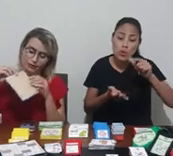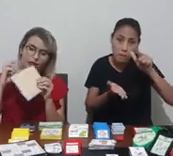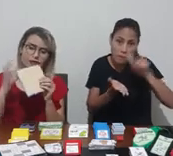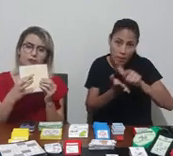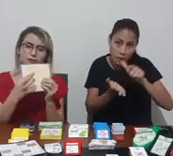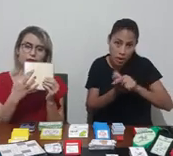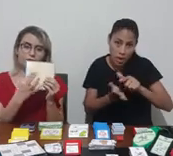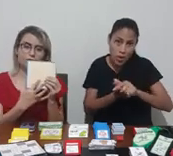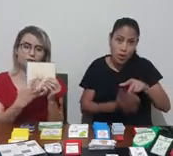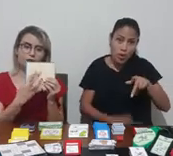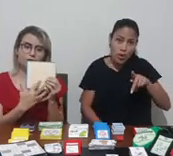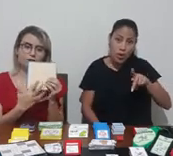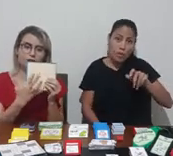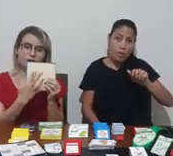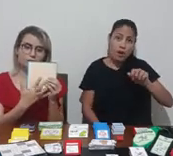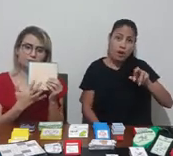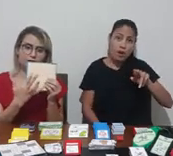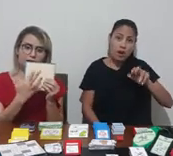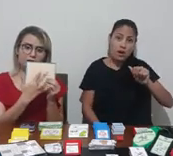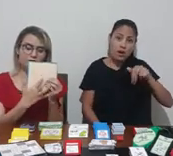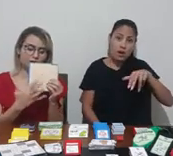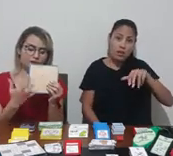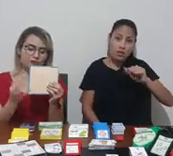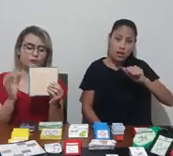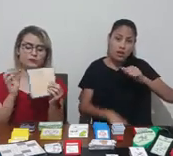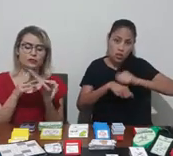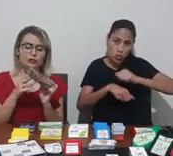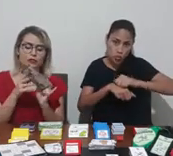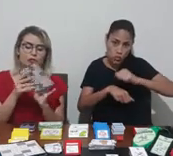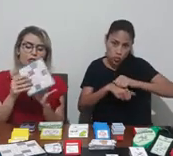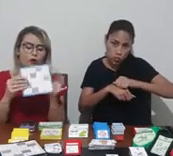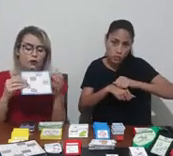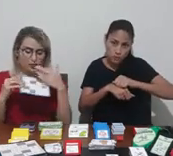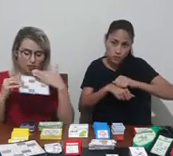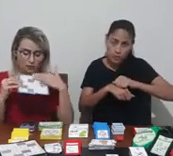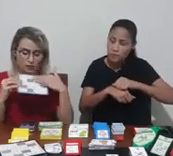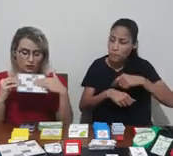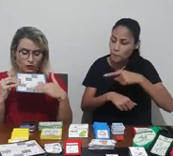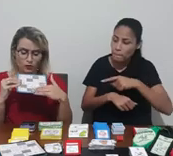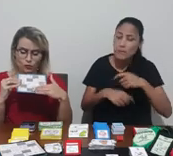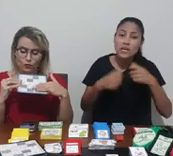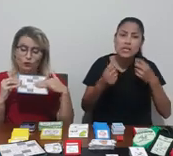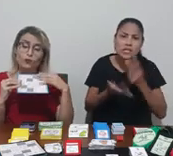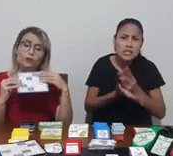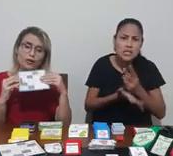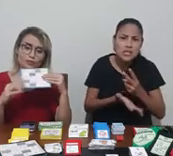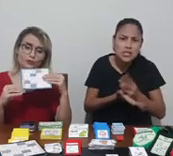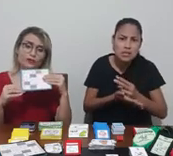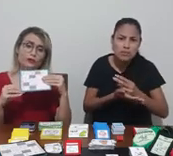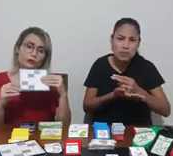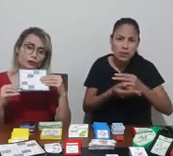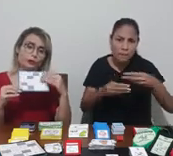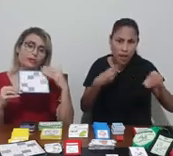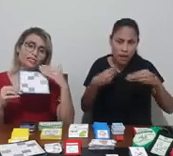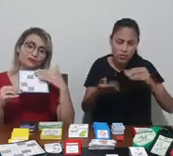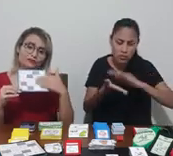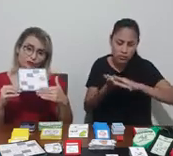Paraná, que é esse daqui, ó, esse mais begezinho. Eu sempre coloco o plástico, né?